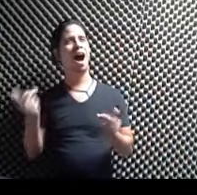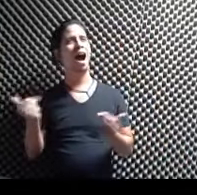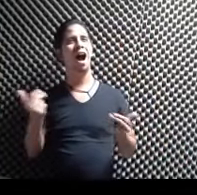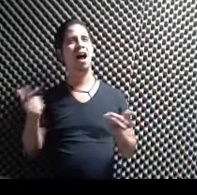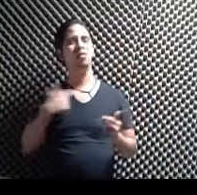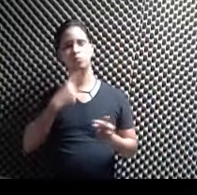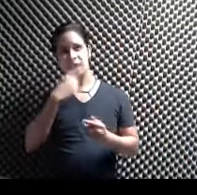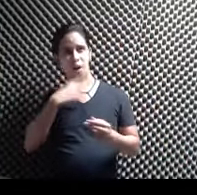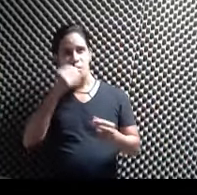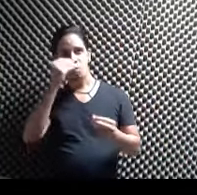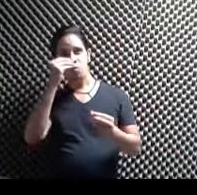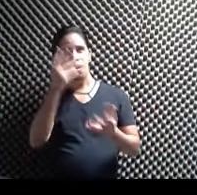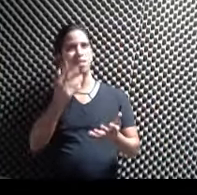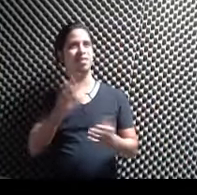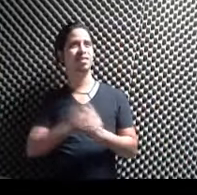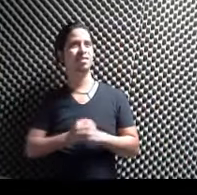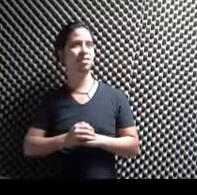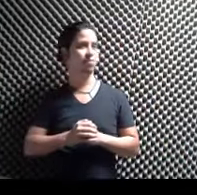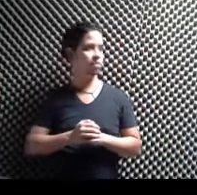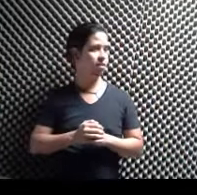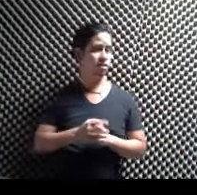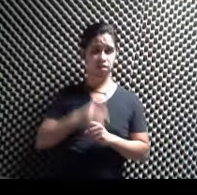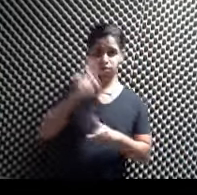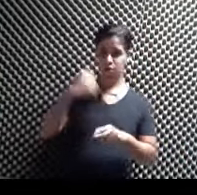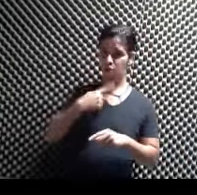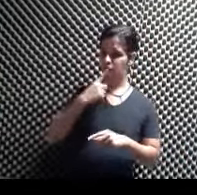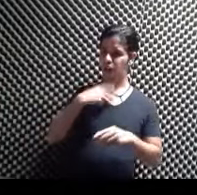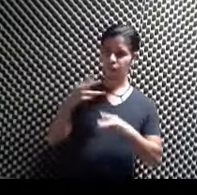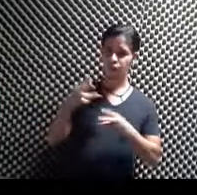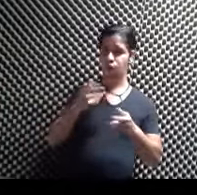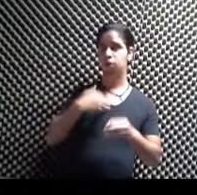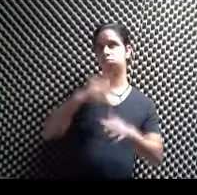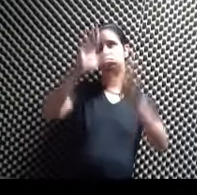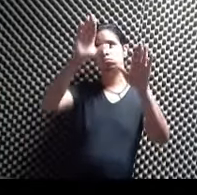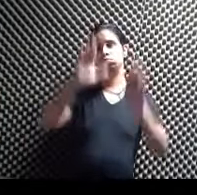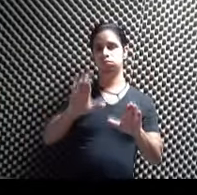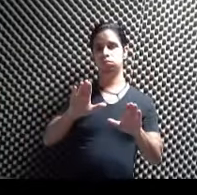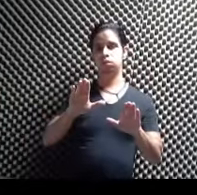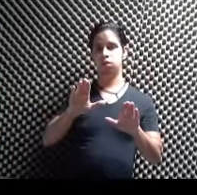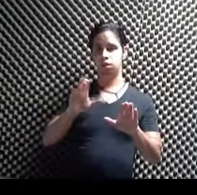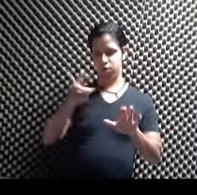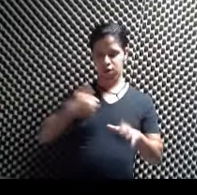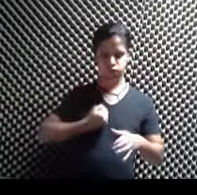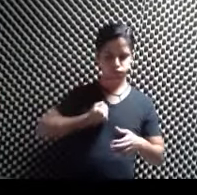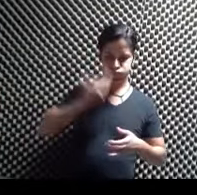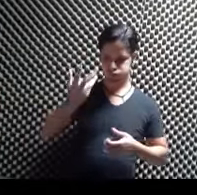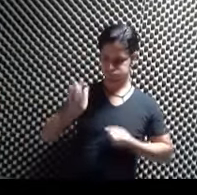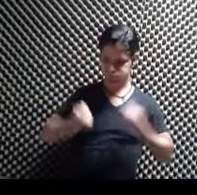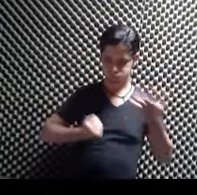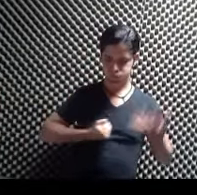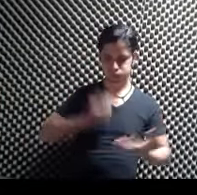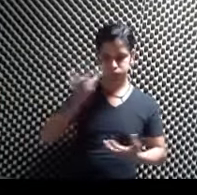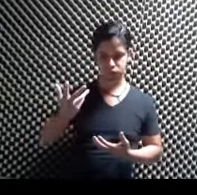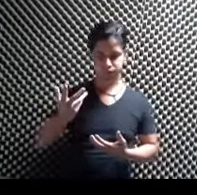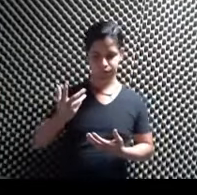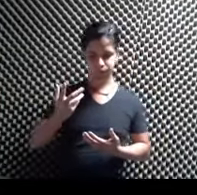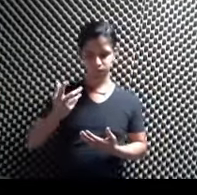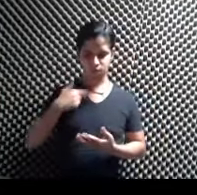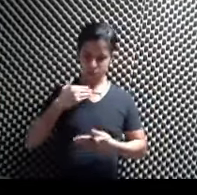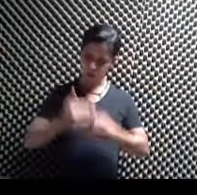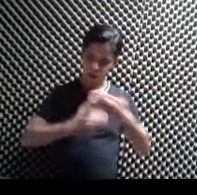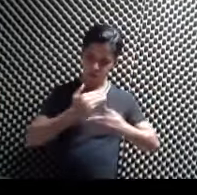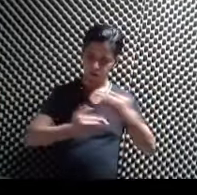analizar eso, cuando te pones a analizar, pero es una manera maravillosa de uno, ¿verdad? Sacarse y sanciar. Y en el proceso. Y me pagan